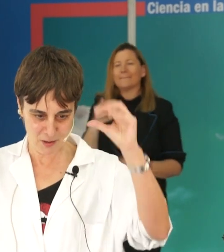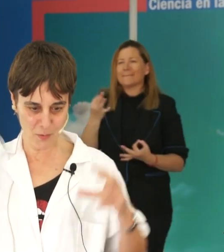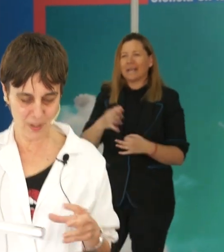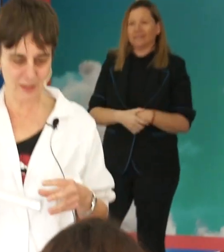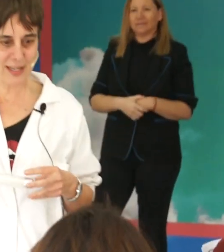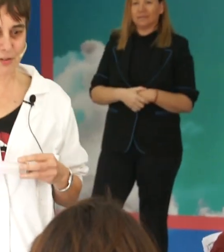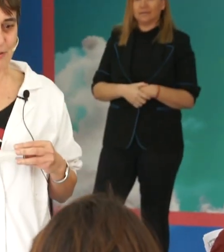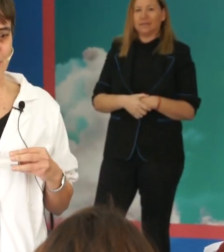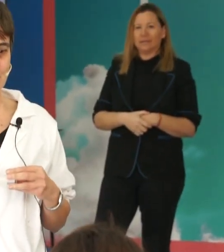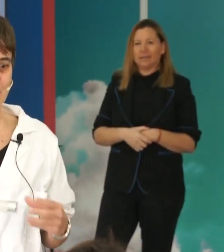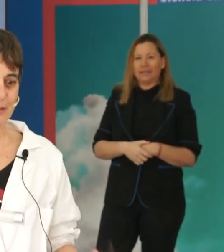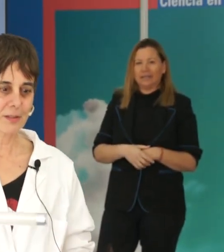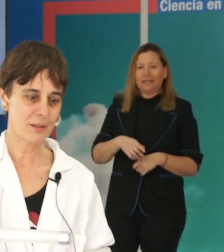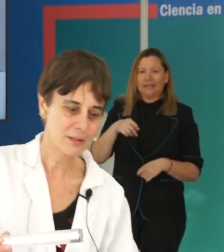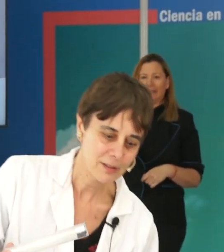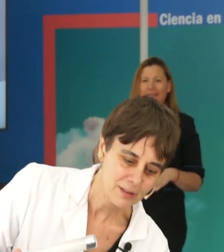¿qué ves en común entre esto